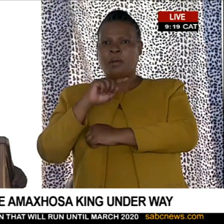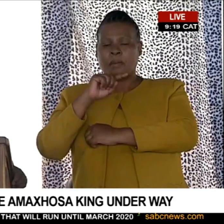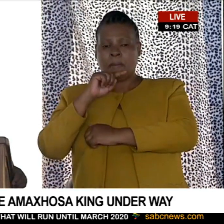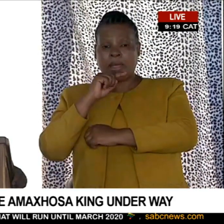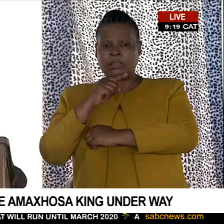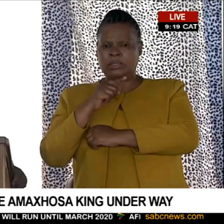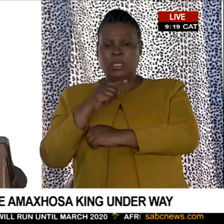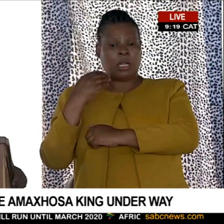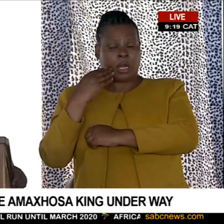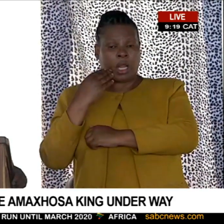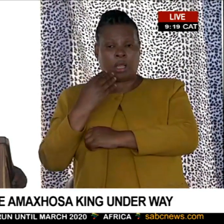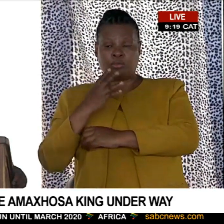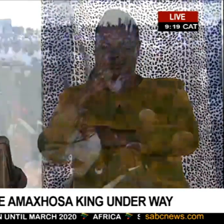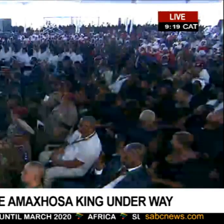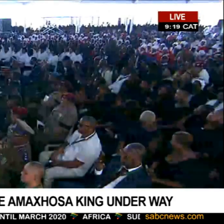Frontier Wars.